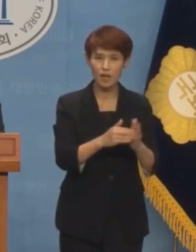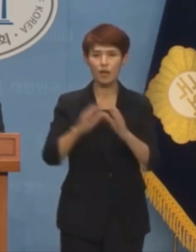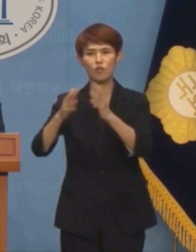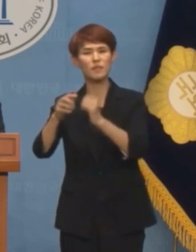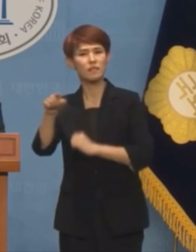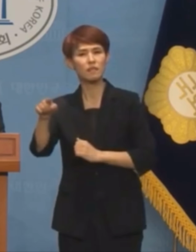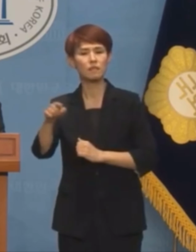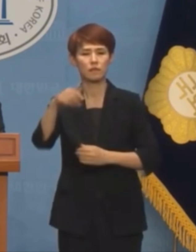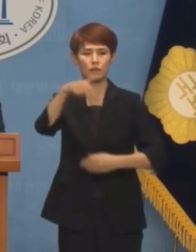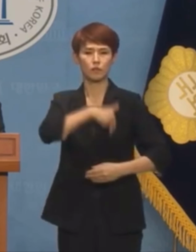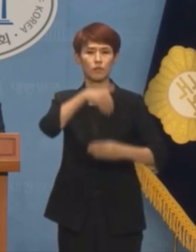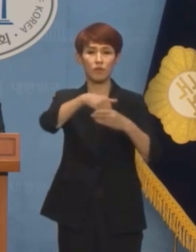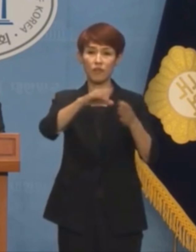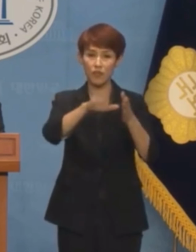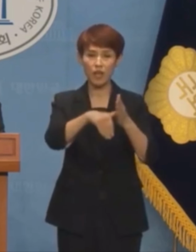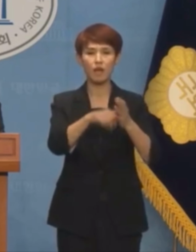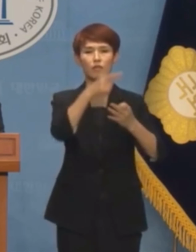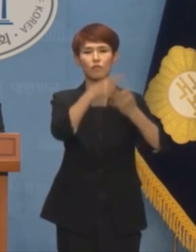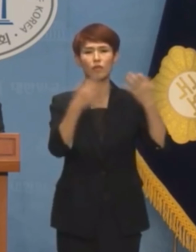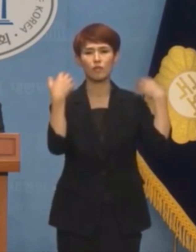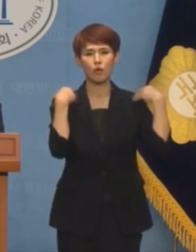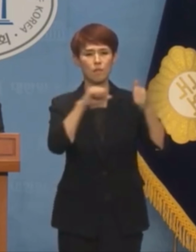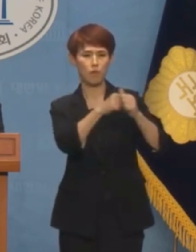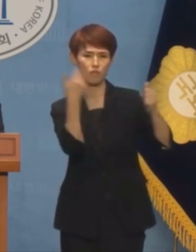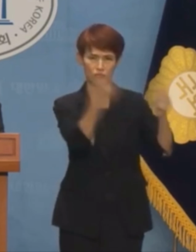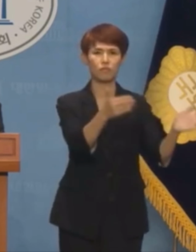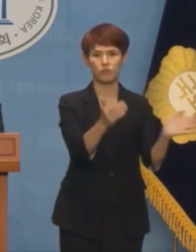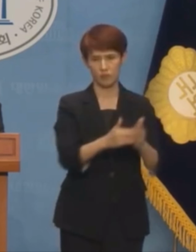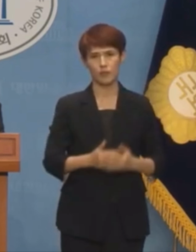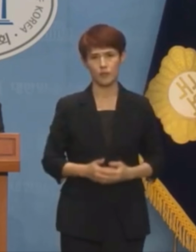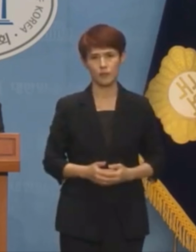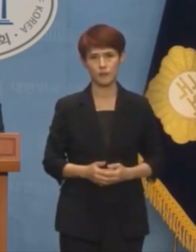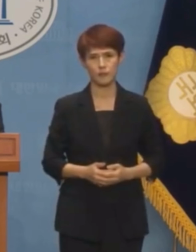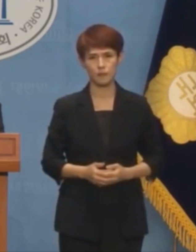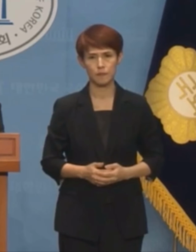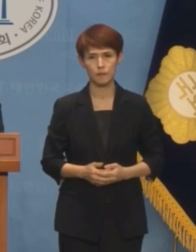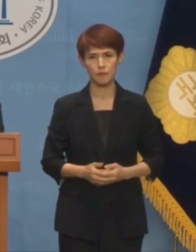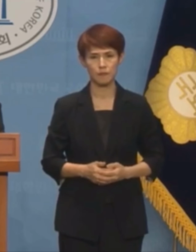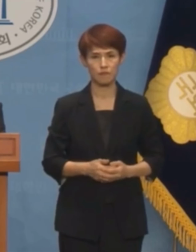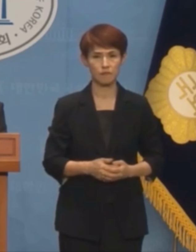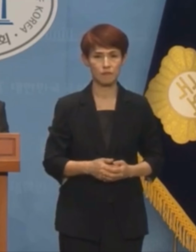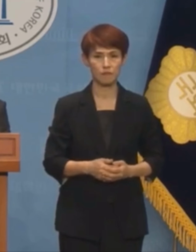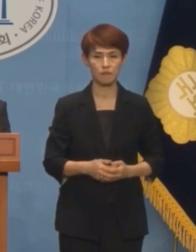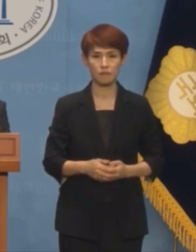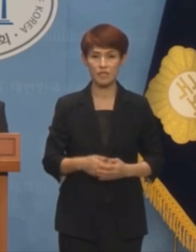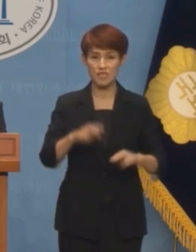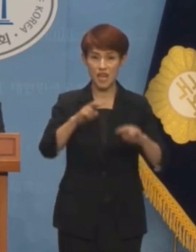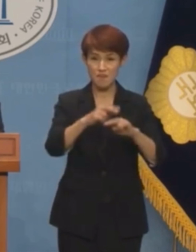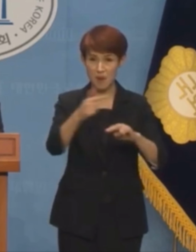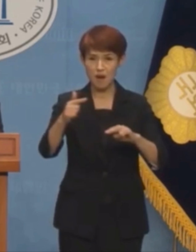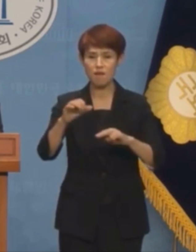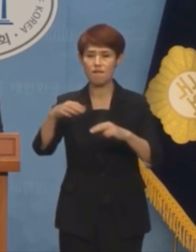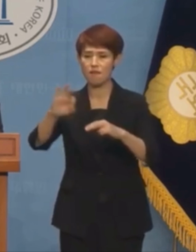총선에서 윤석열 정권을 심판하고 범여권에 압도적인 의석을 주셨습니다 윤